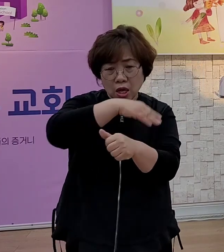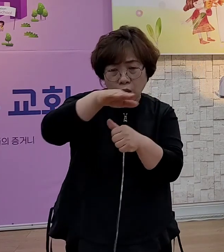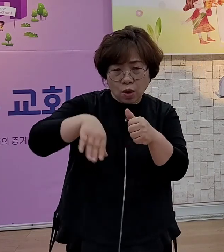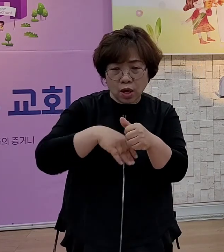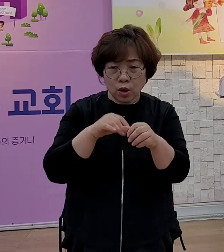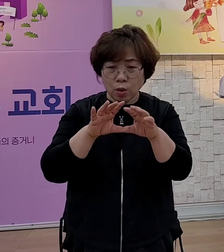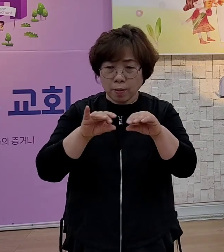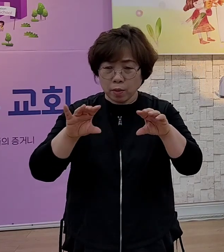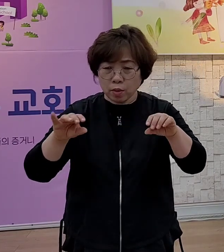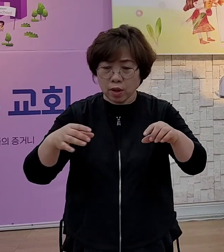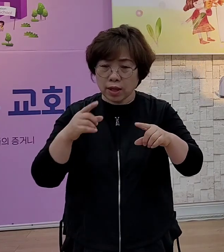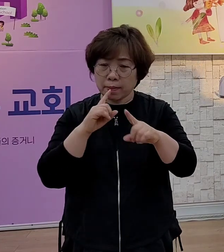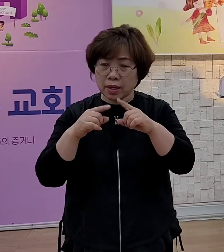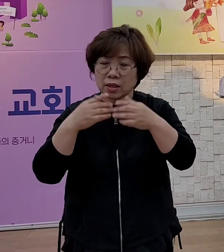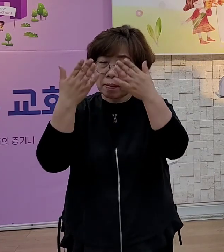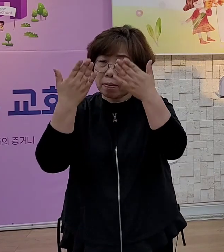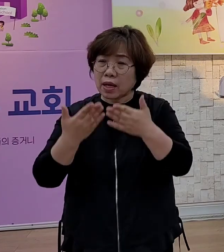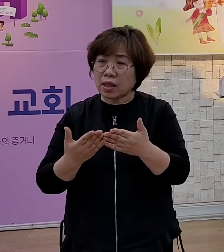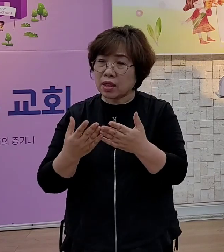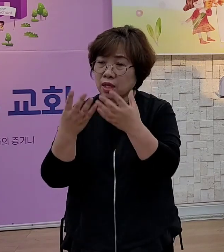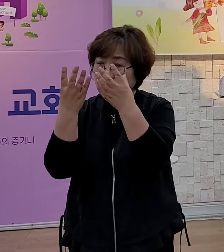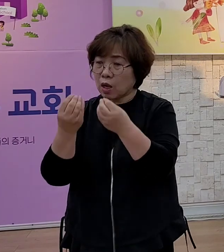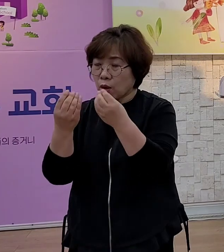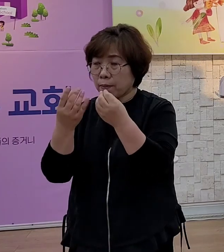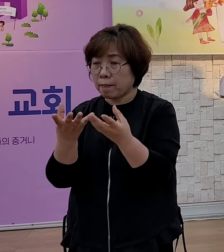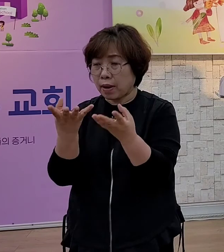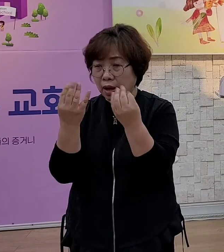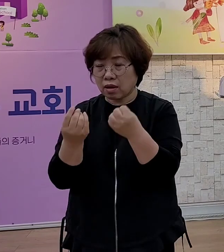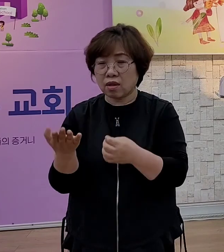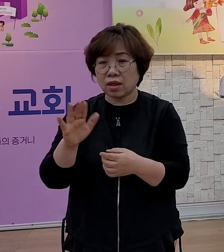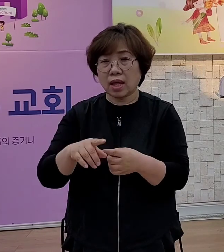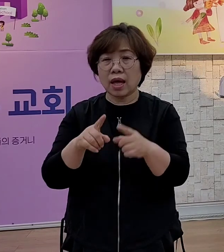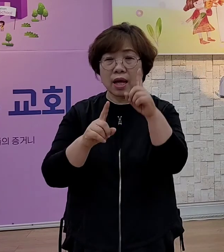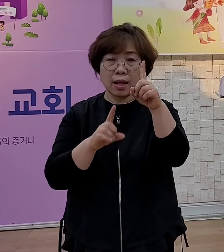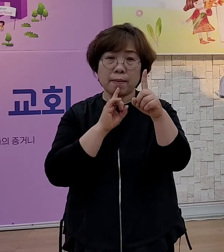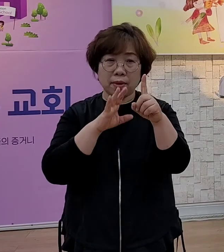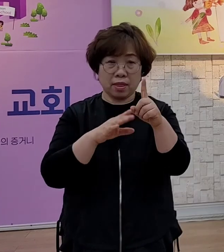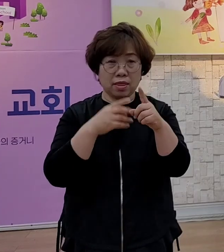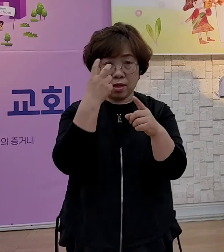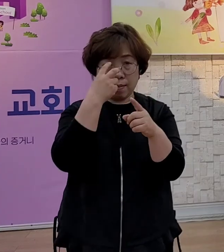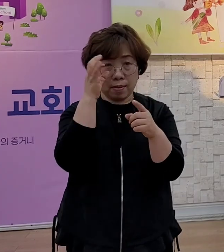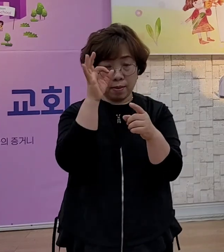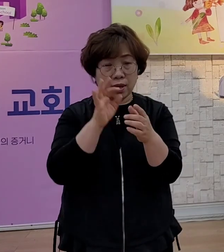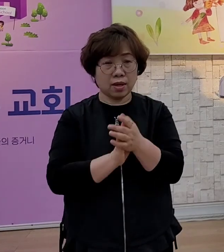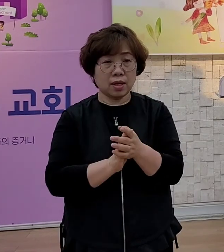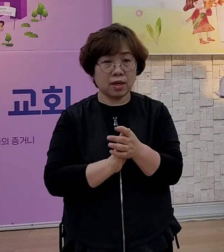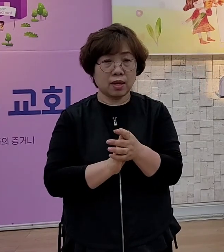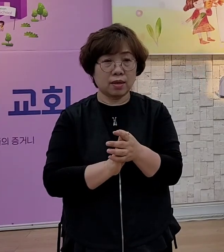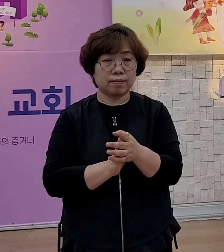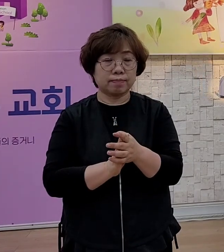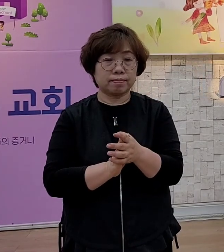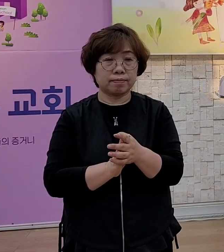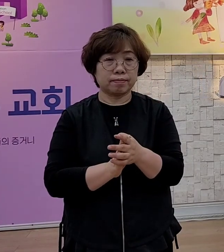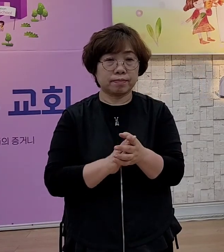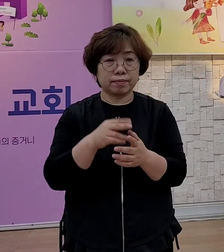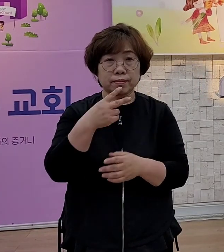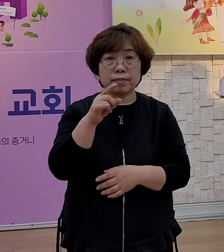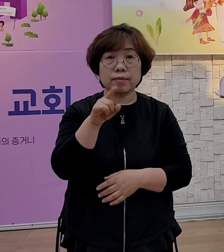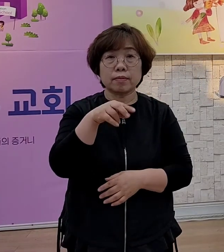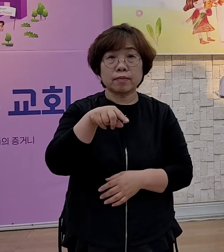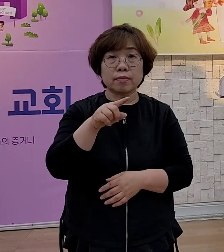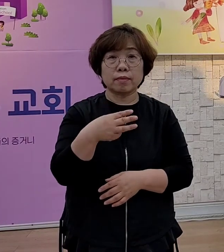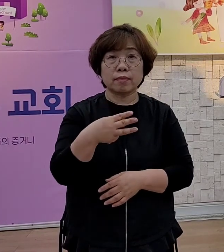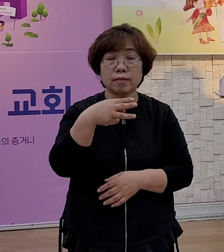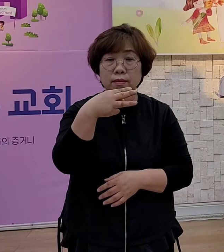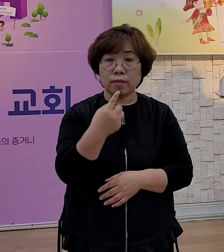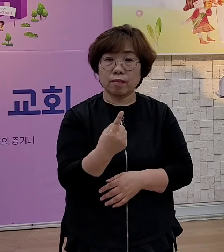사례들이 있는데 그 가운데 하나만 살펴본다면 여러분 데살로니가 전서 1장 6절에